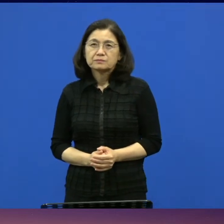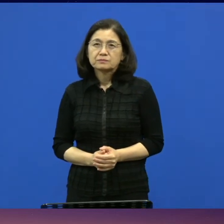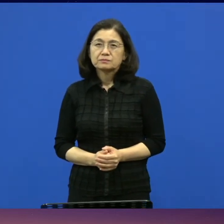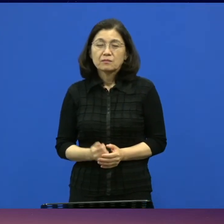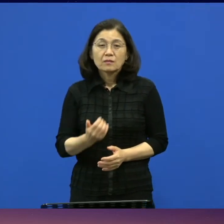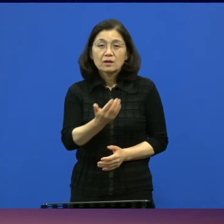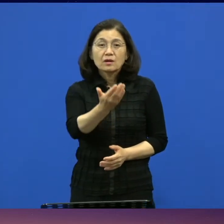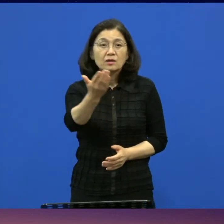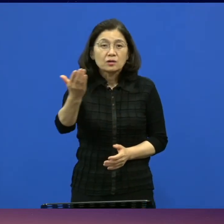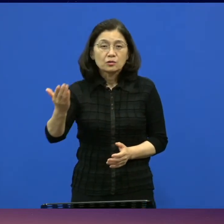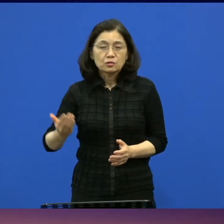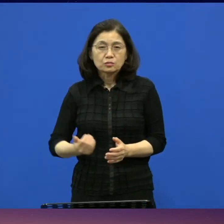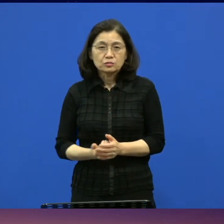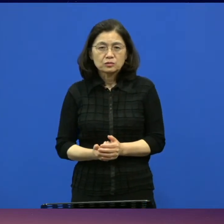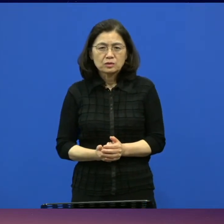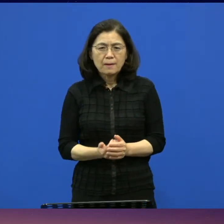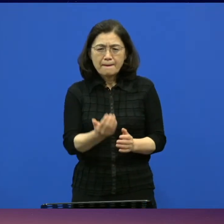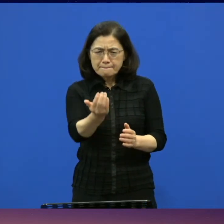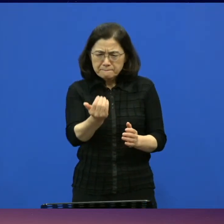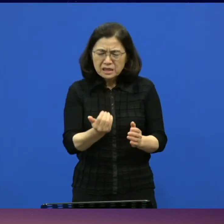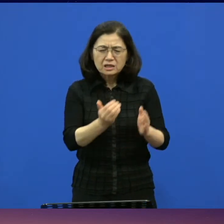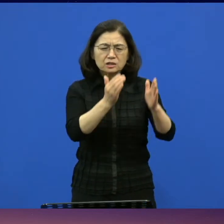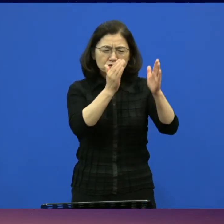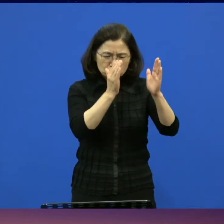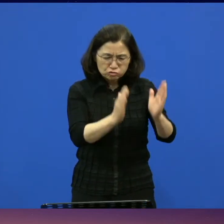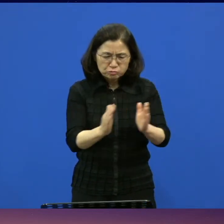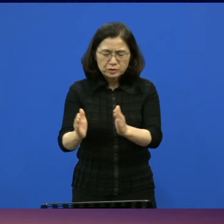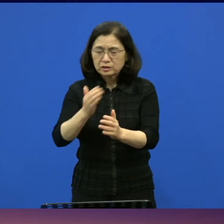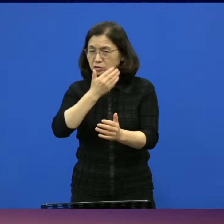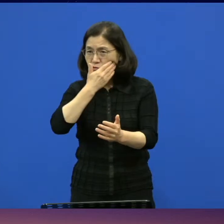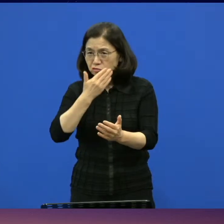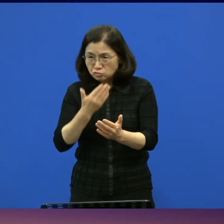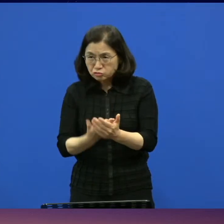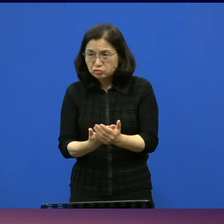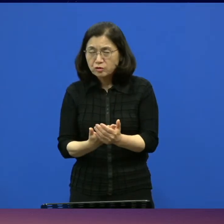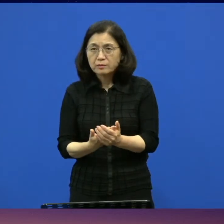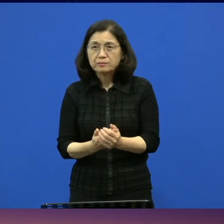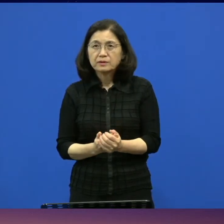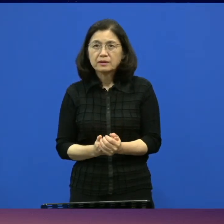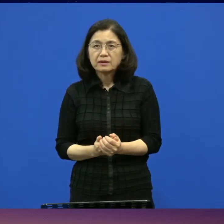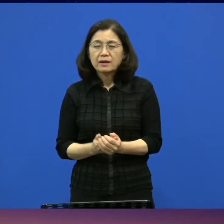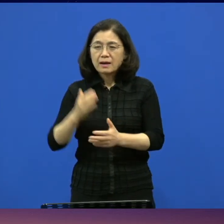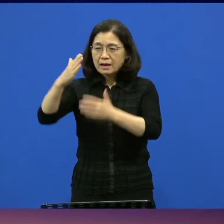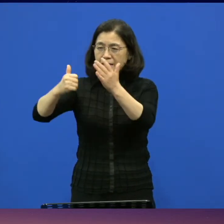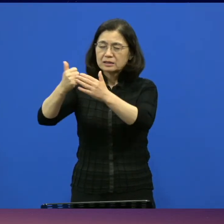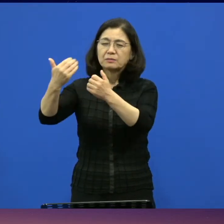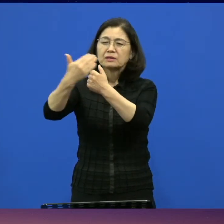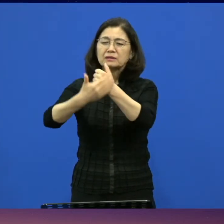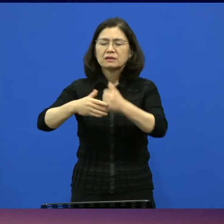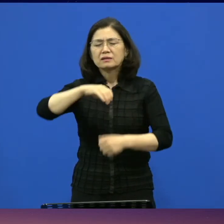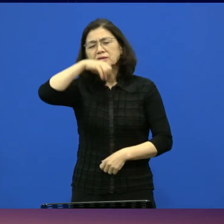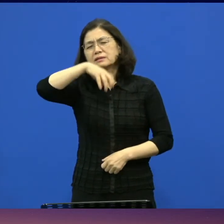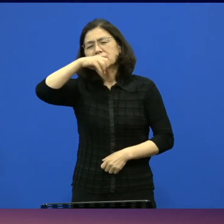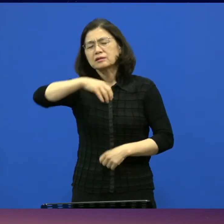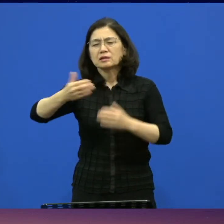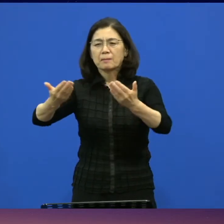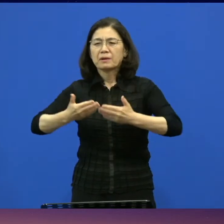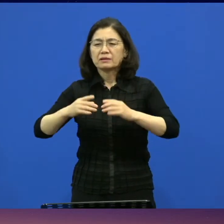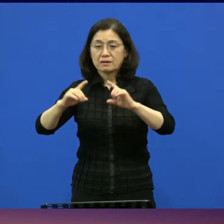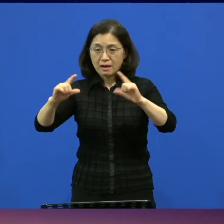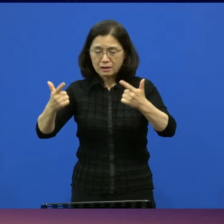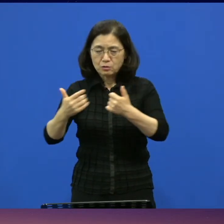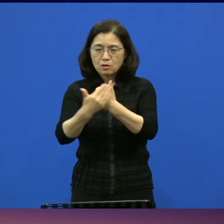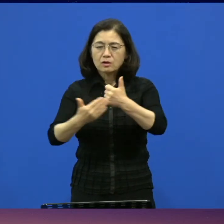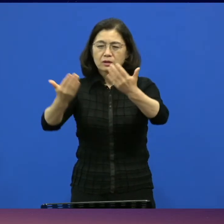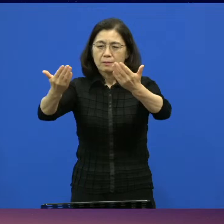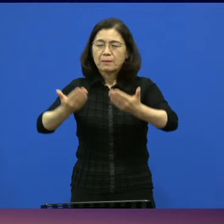여러분, 이 준비가 참 중요합니다. 우리가 은혜를 그냥 받는 게 아니에요. 은혜를 받을 준비를